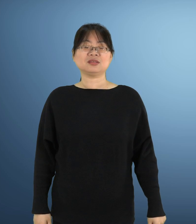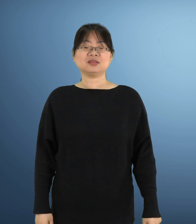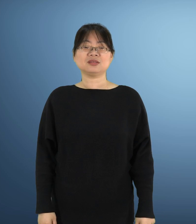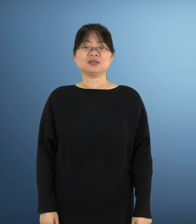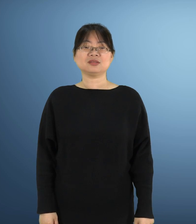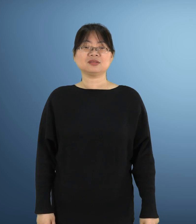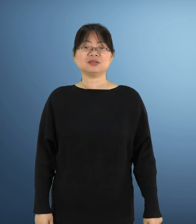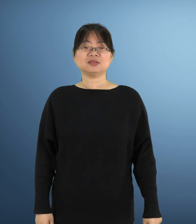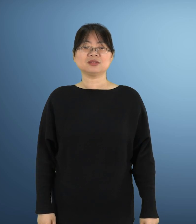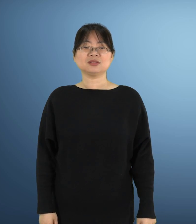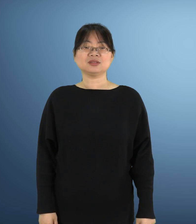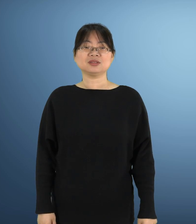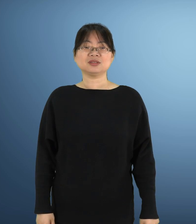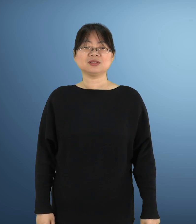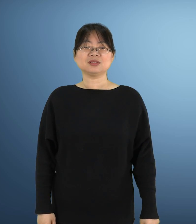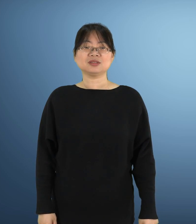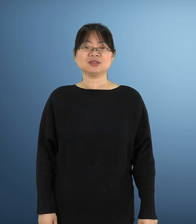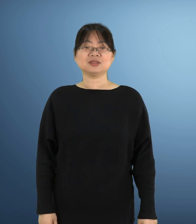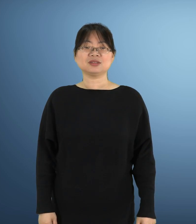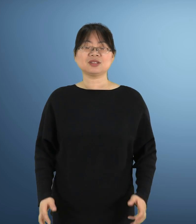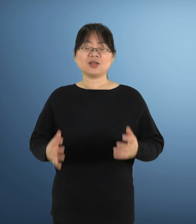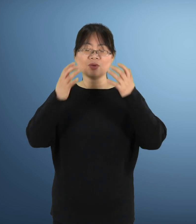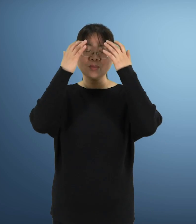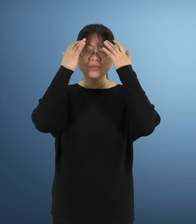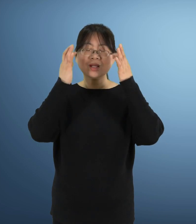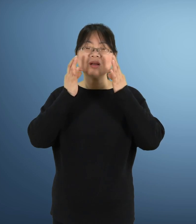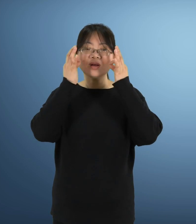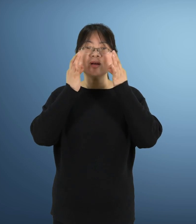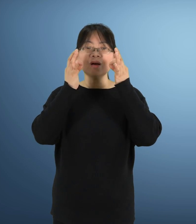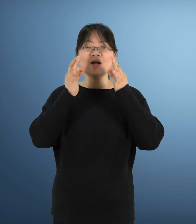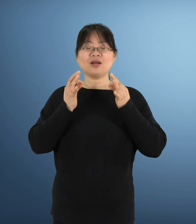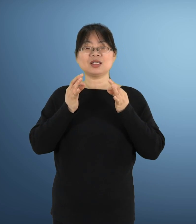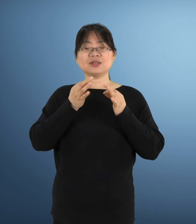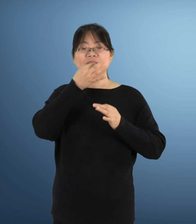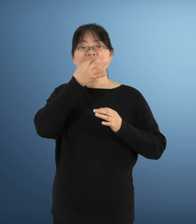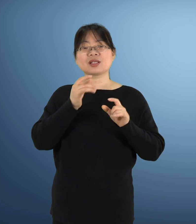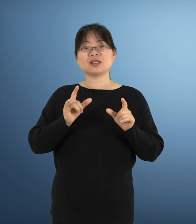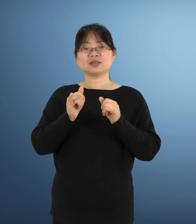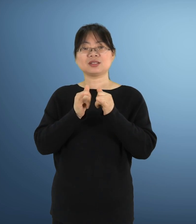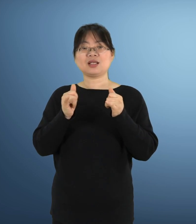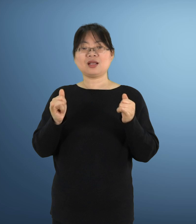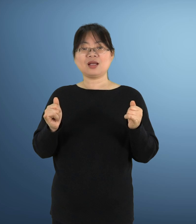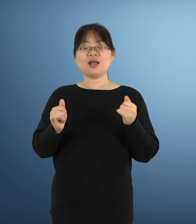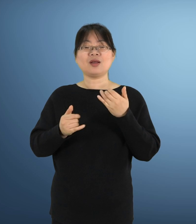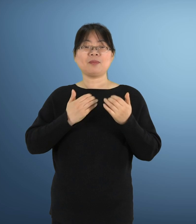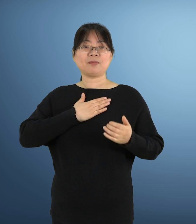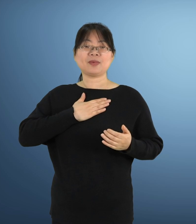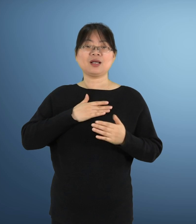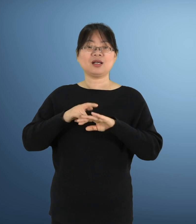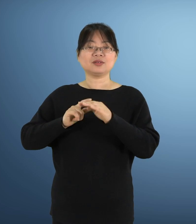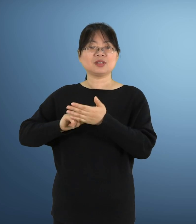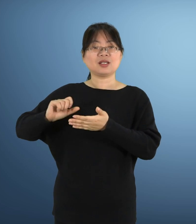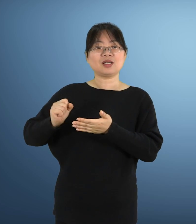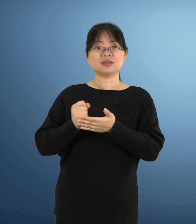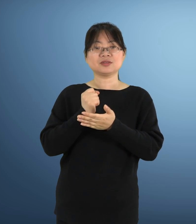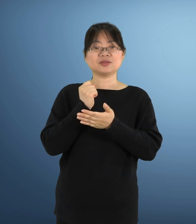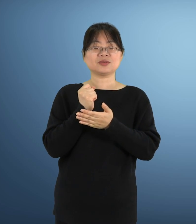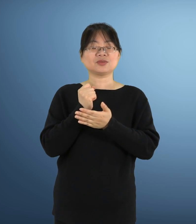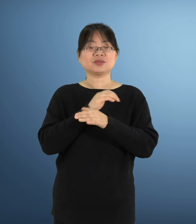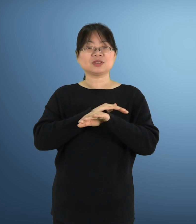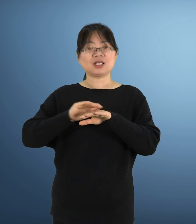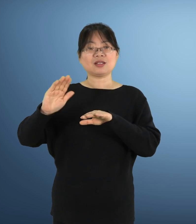피눈물 흘리면서 어렵게 살아가는 사람들의 그 심정으로 제대로 된